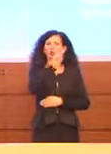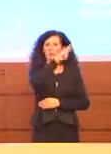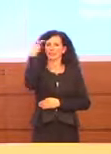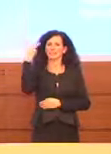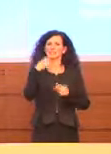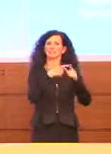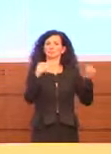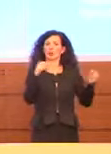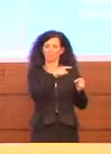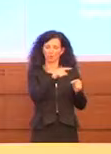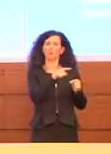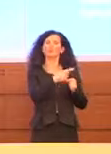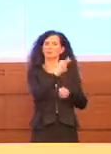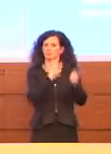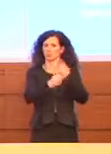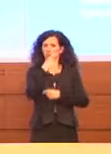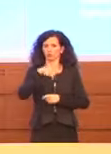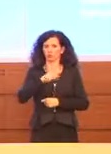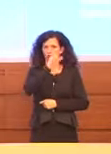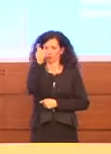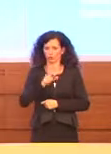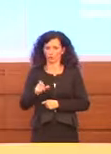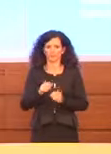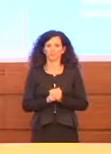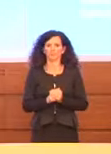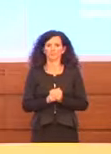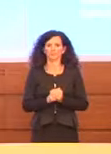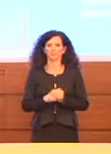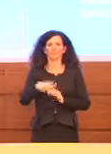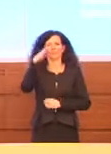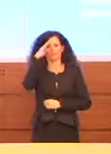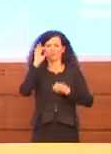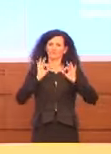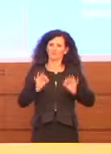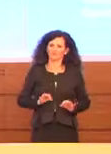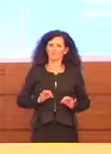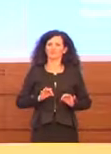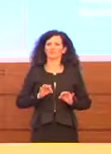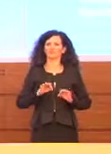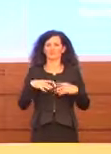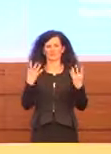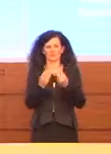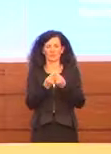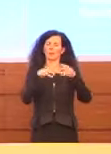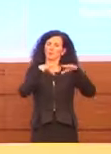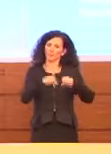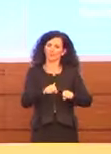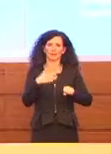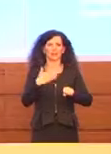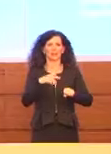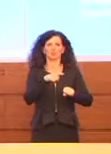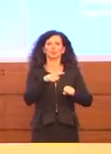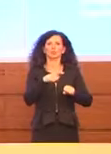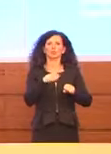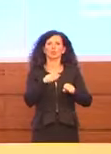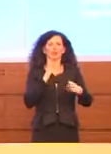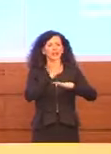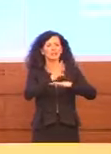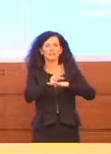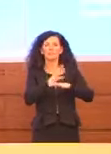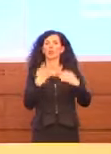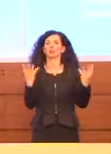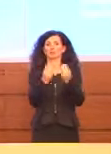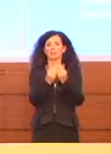le forze armate sono state pesantemente impegnato accanto ovviamente al personale sanitario